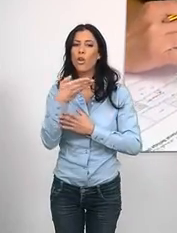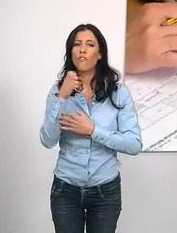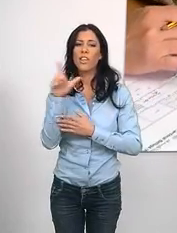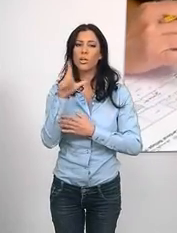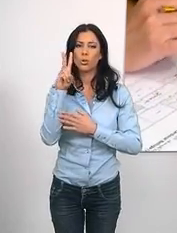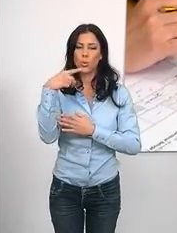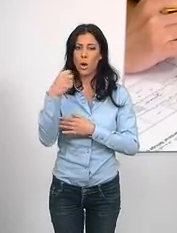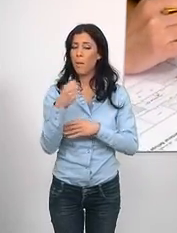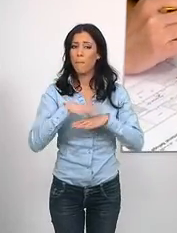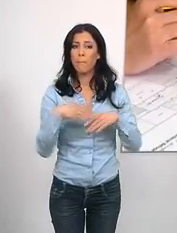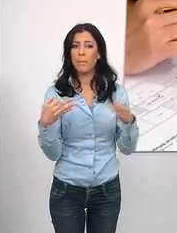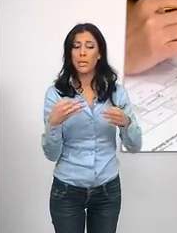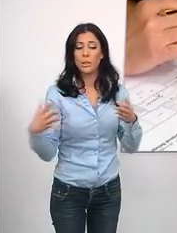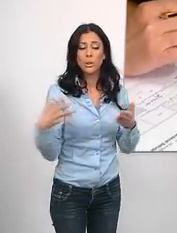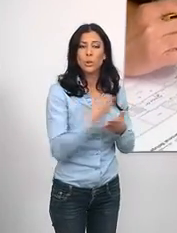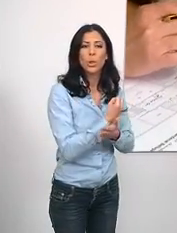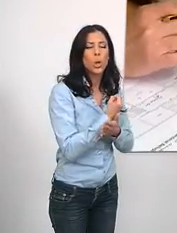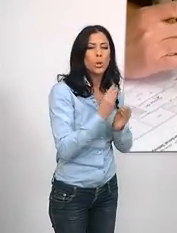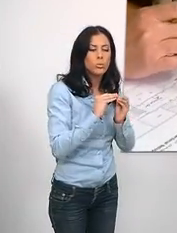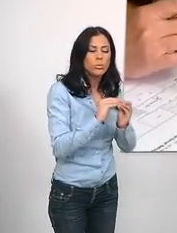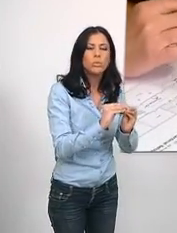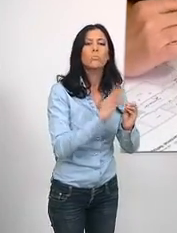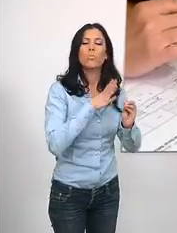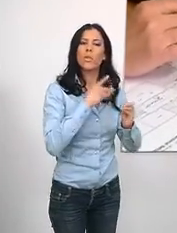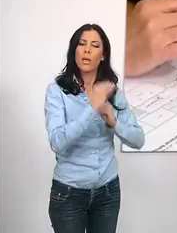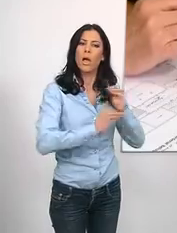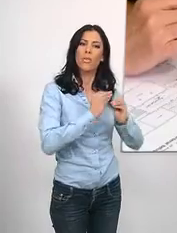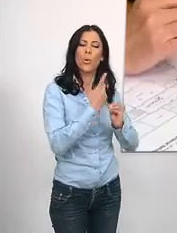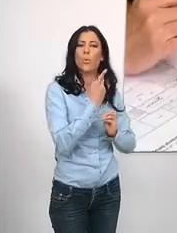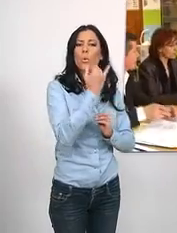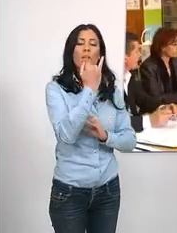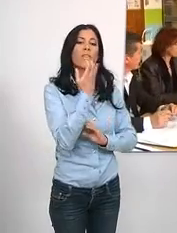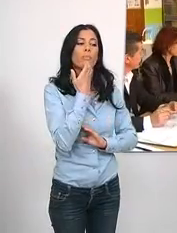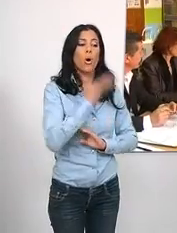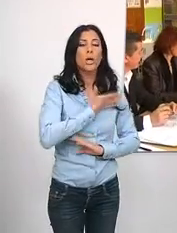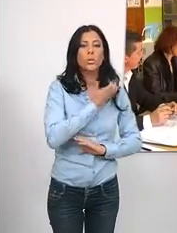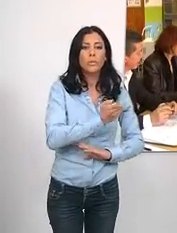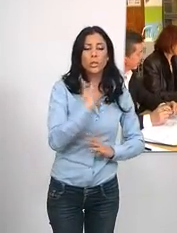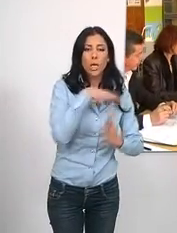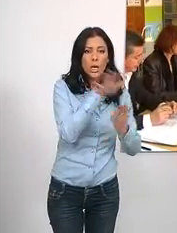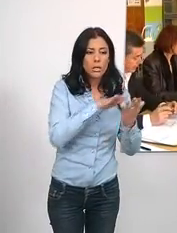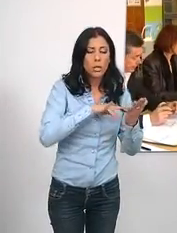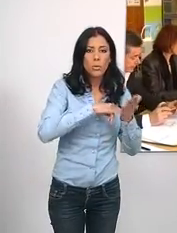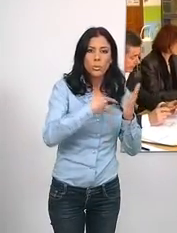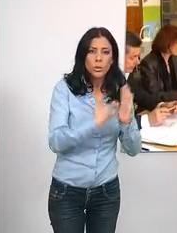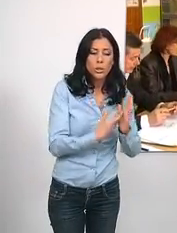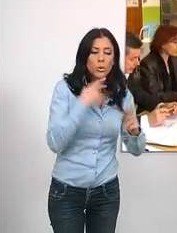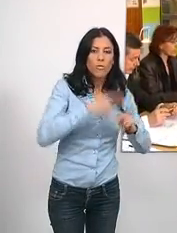belluga de tal manera que los trabajos puedan llevarse a cabo una vez el ayuntamiento redacte el proyecto